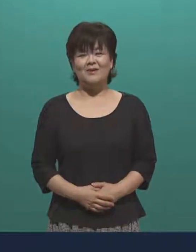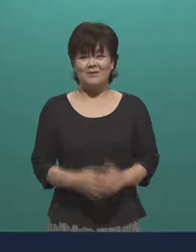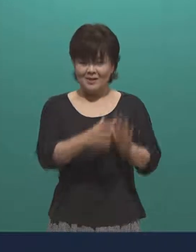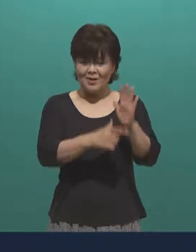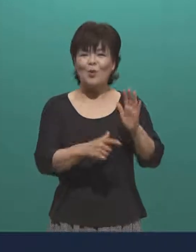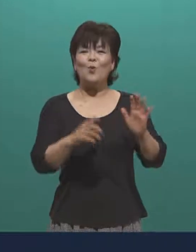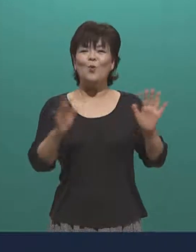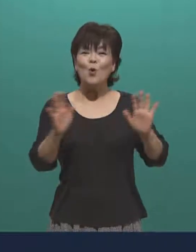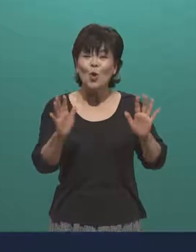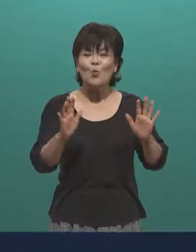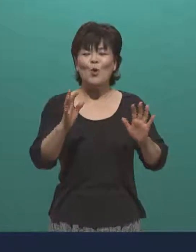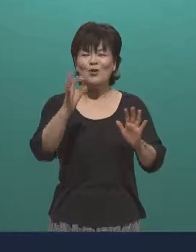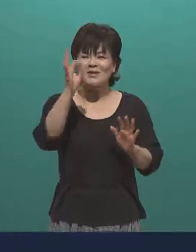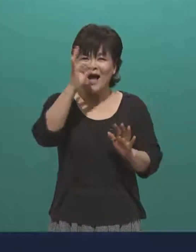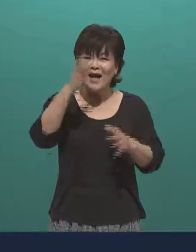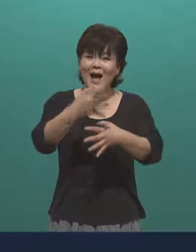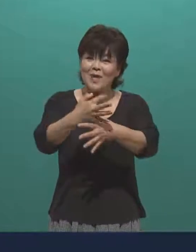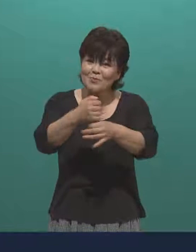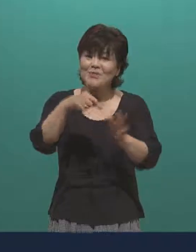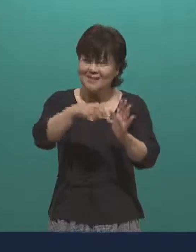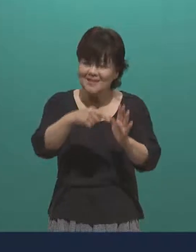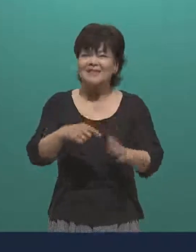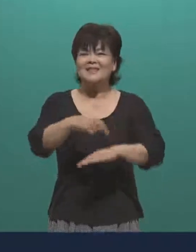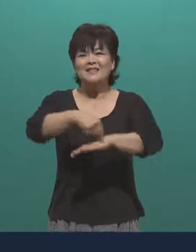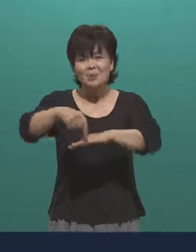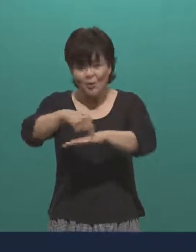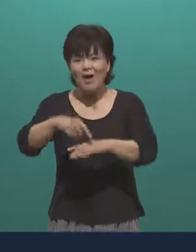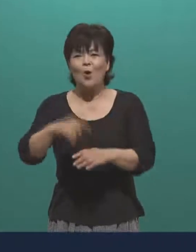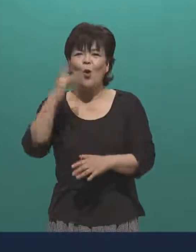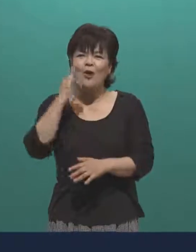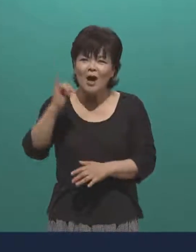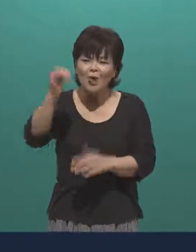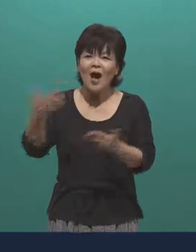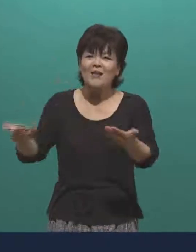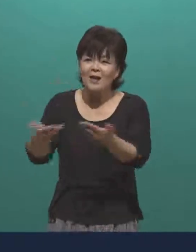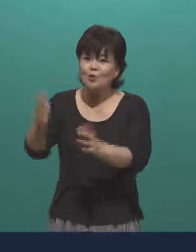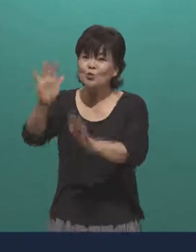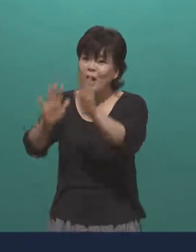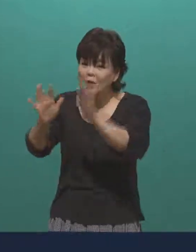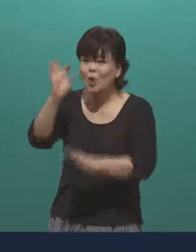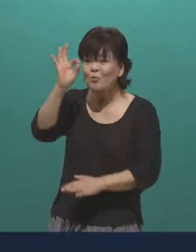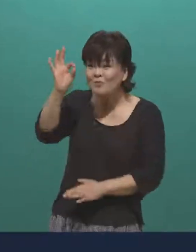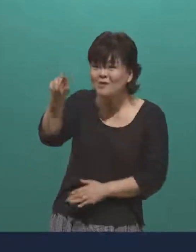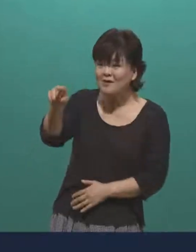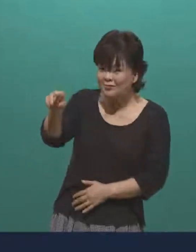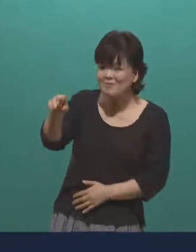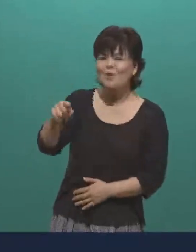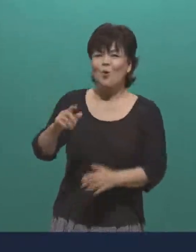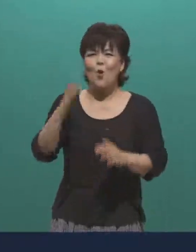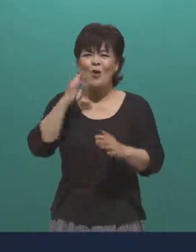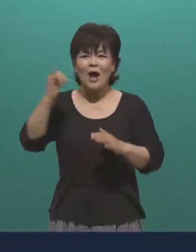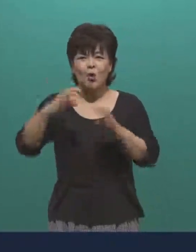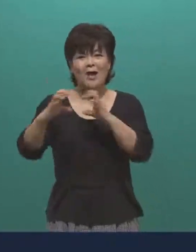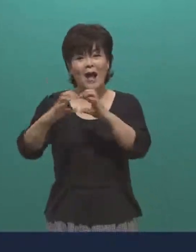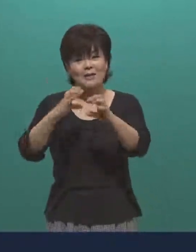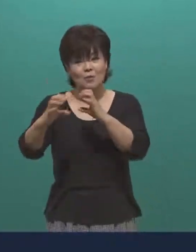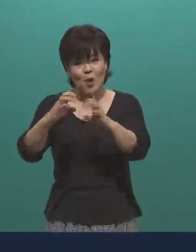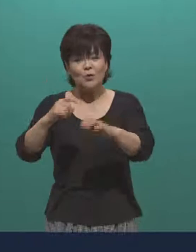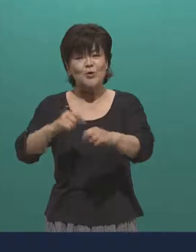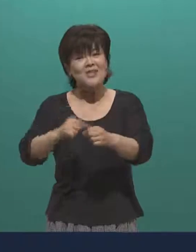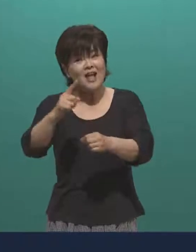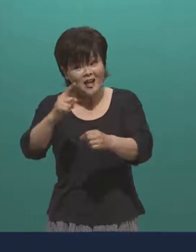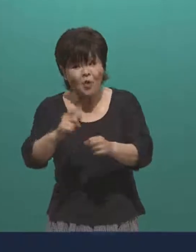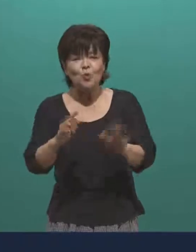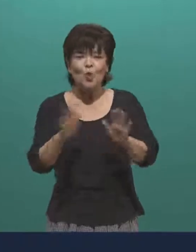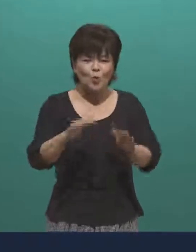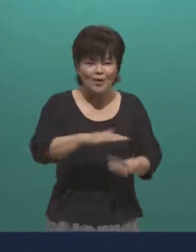。子ども参観日と題されたこの授業は、親の働いている姿を見せることで